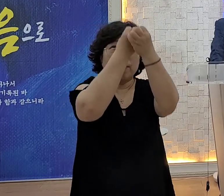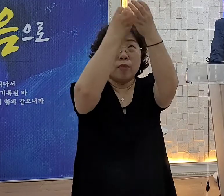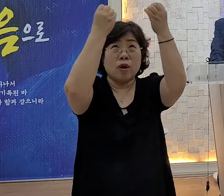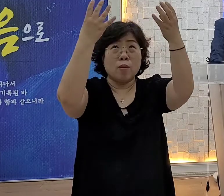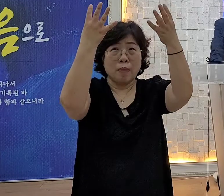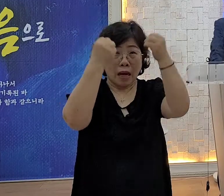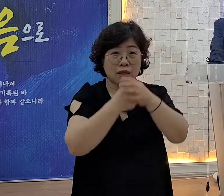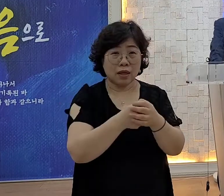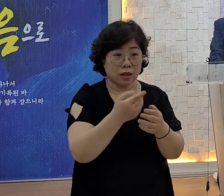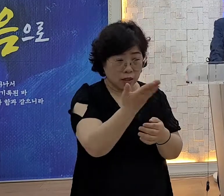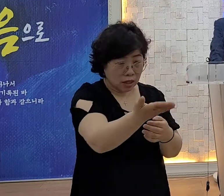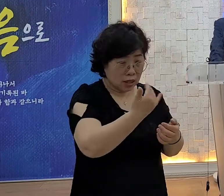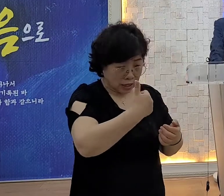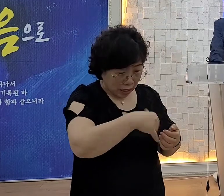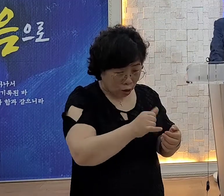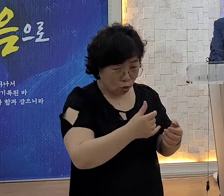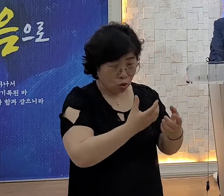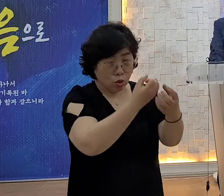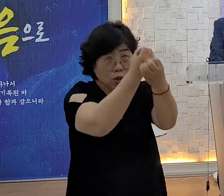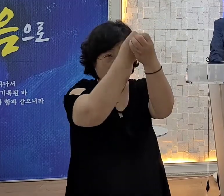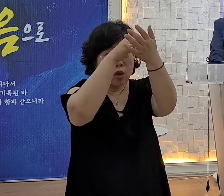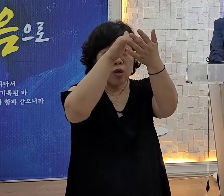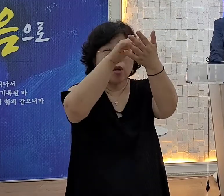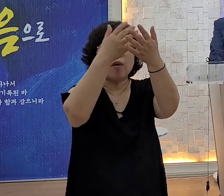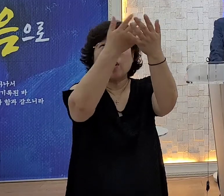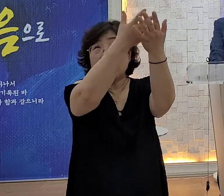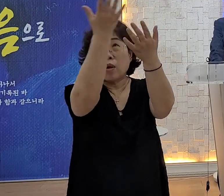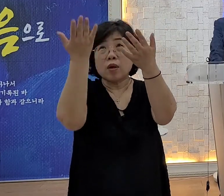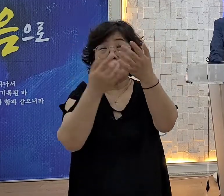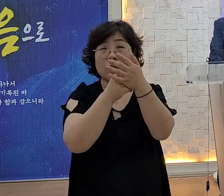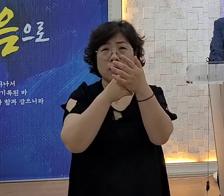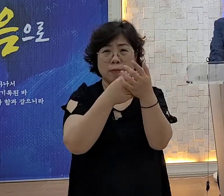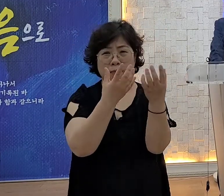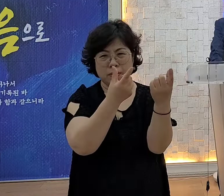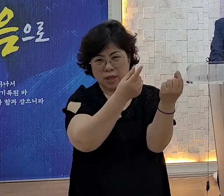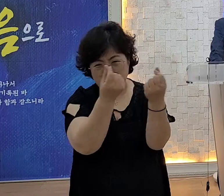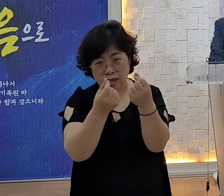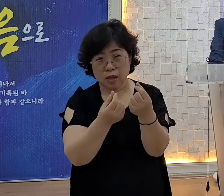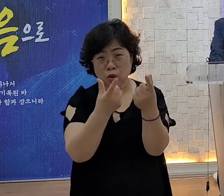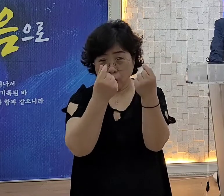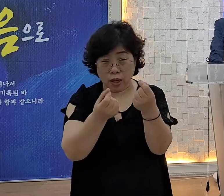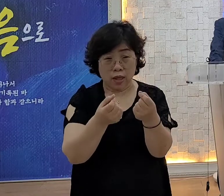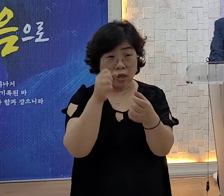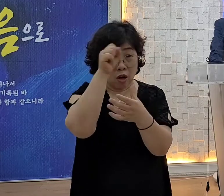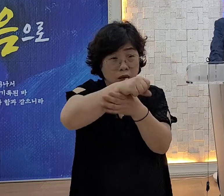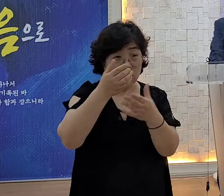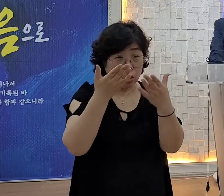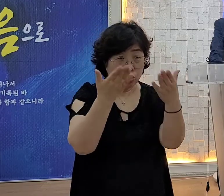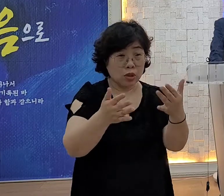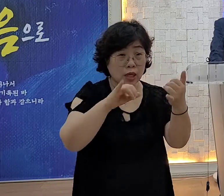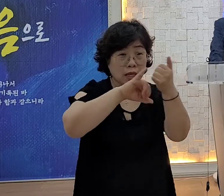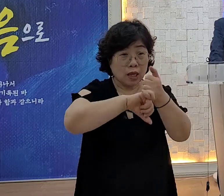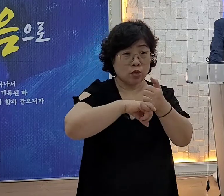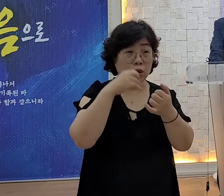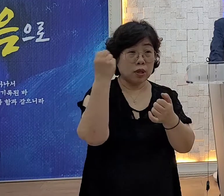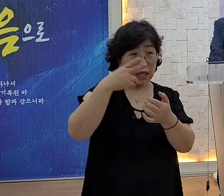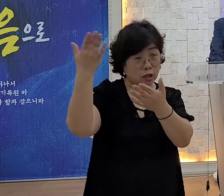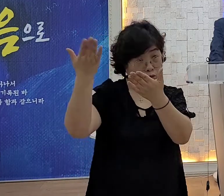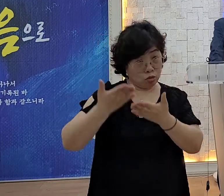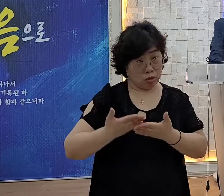저 하늘에 별을 셀 수 있는가 한번 봐라. 이렇게 물으시오.